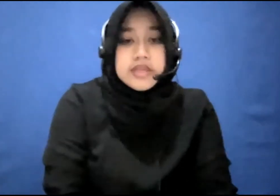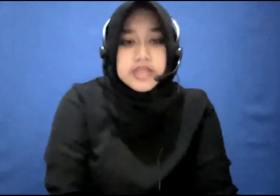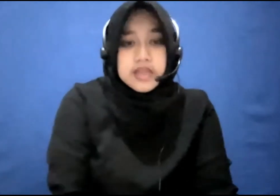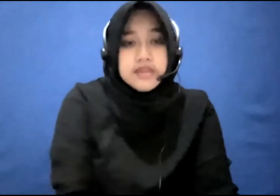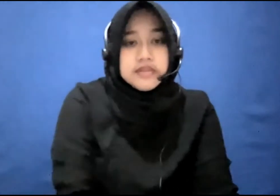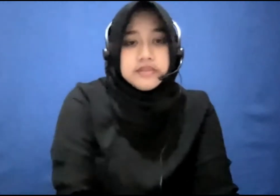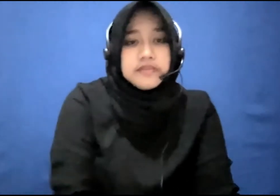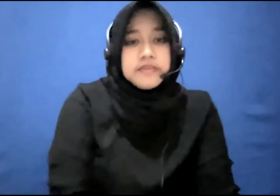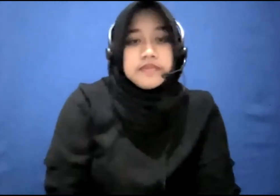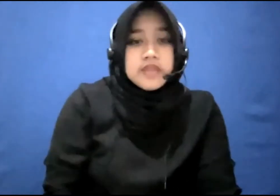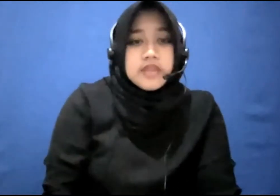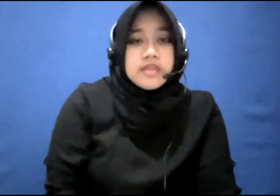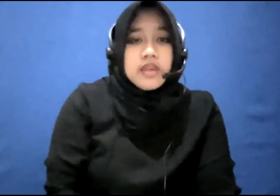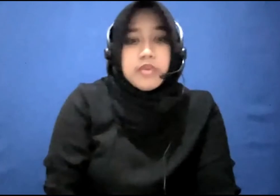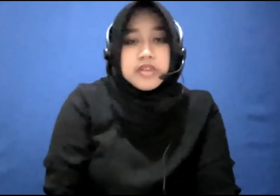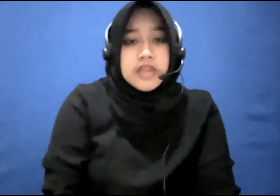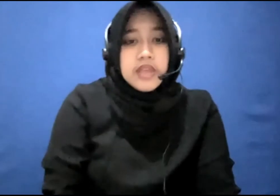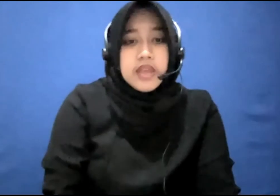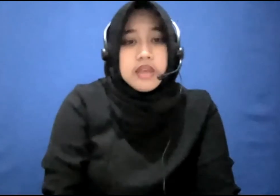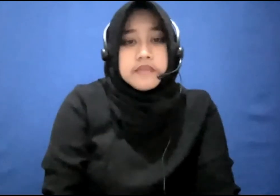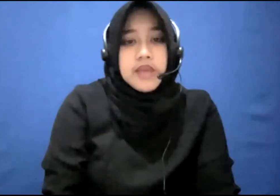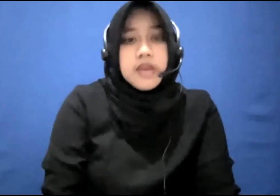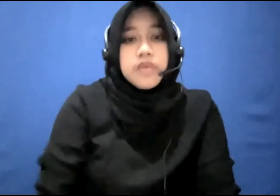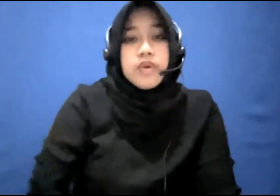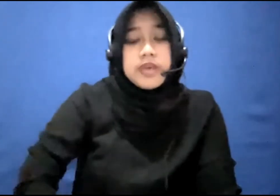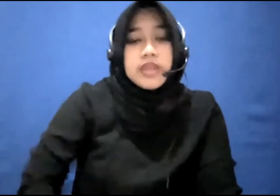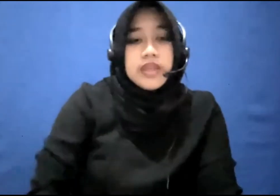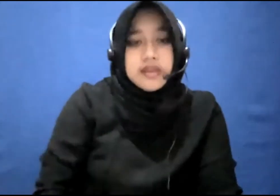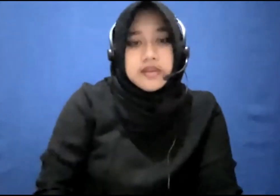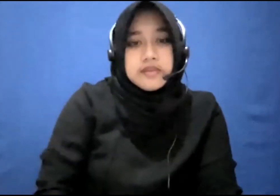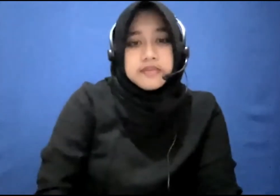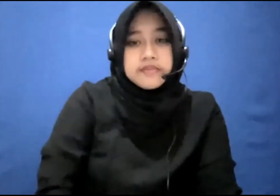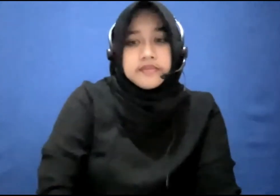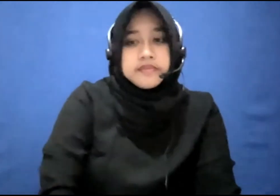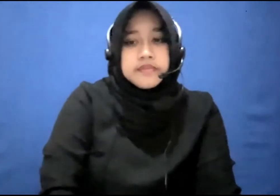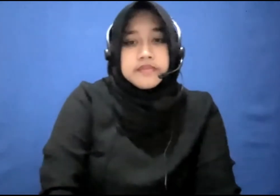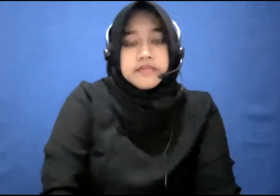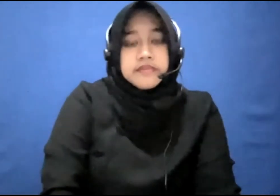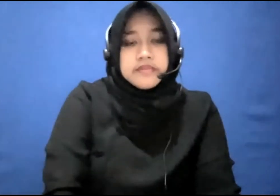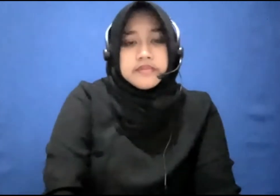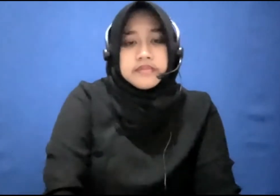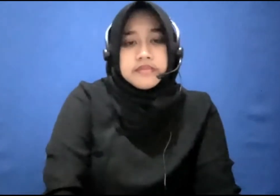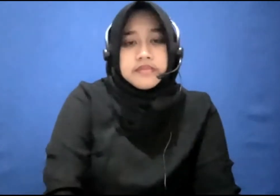sudah bekerja. Saya mau tanya, ada dua pertanyaan.